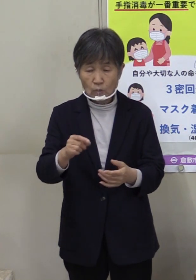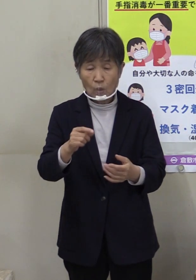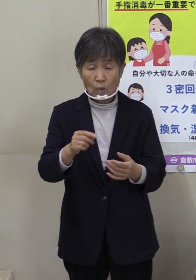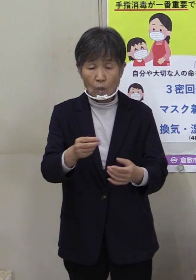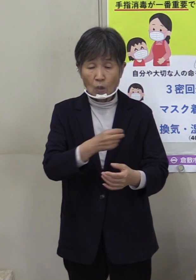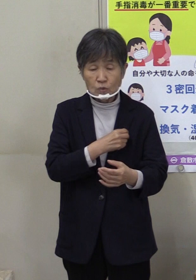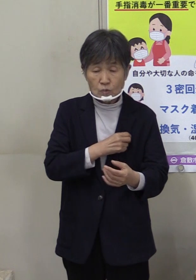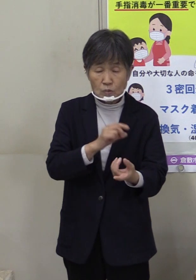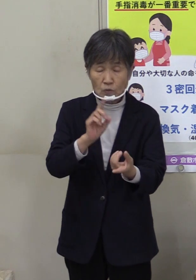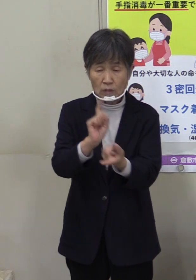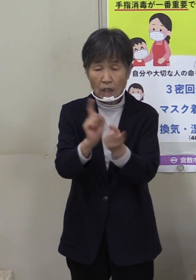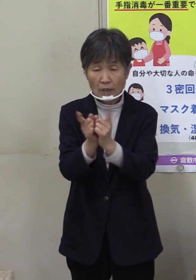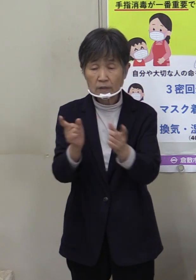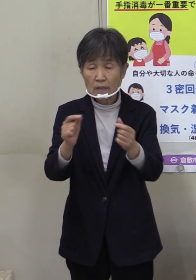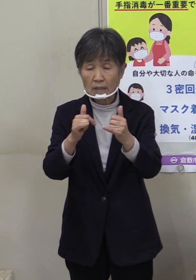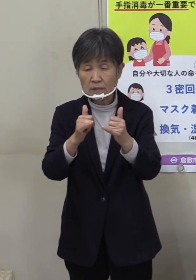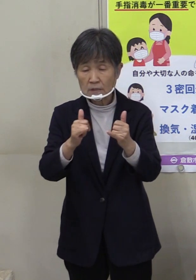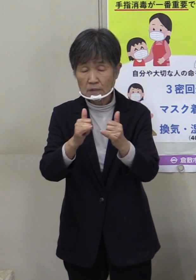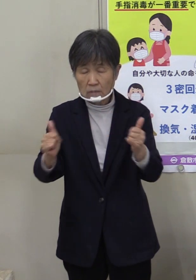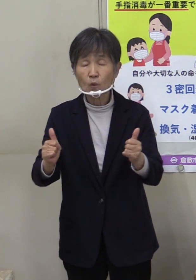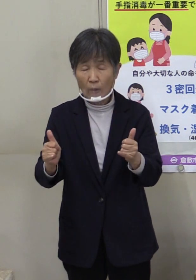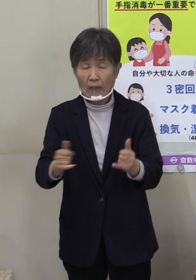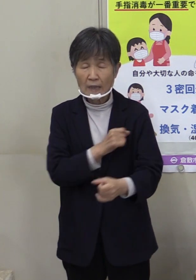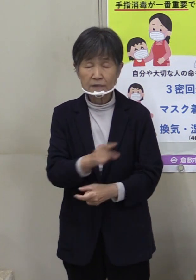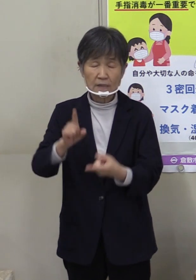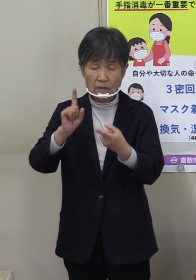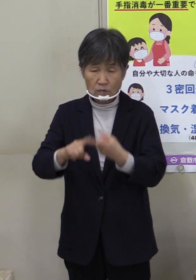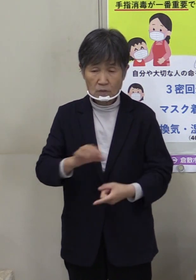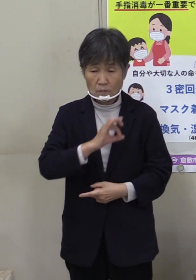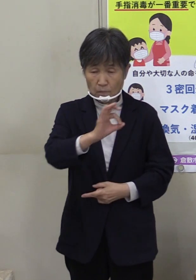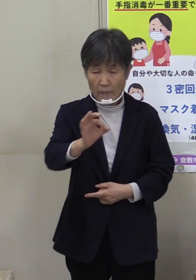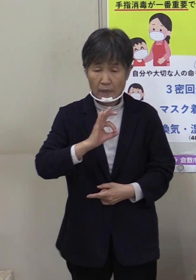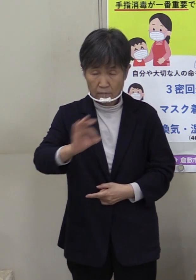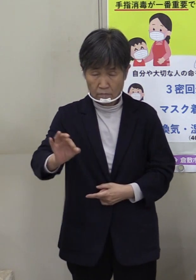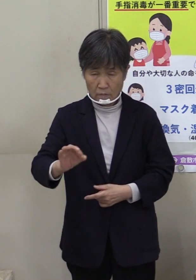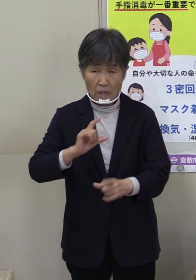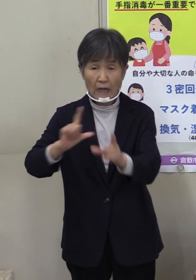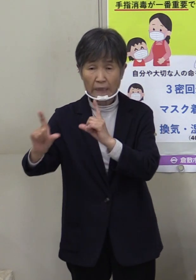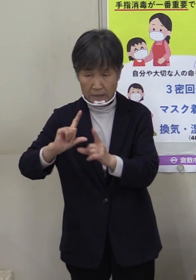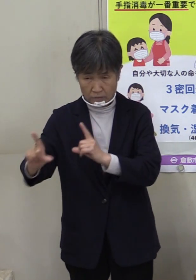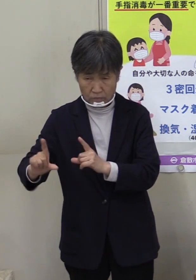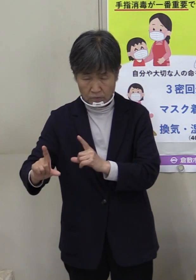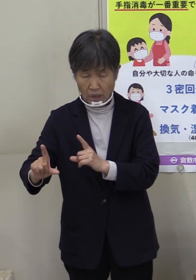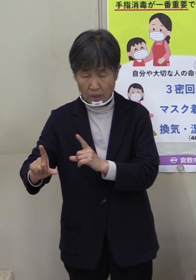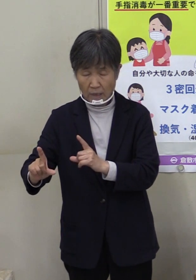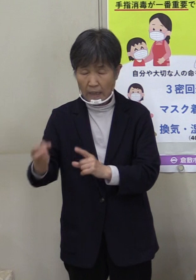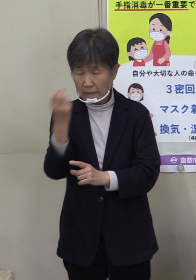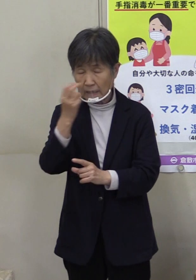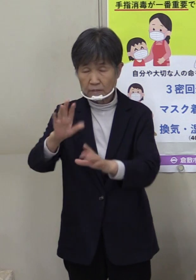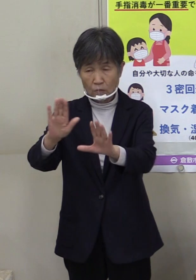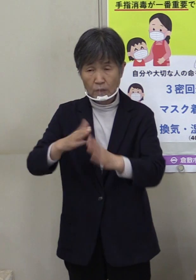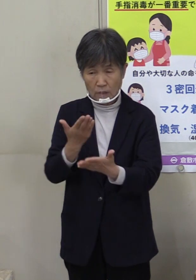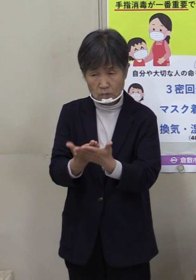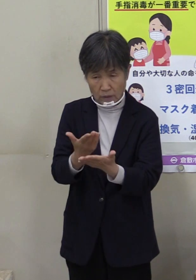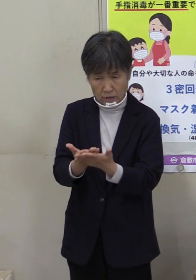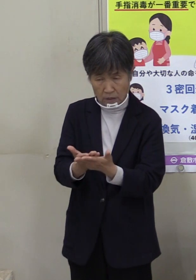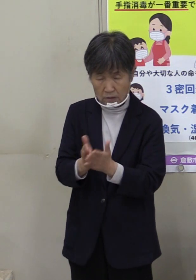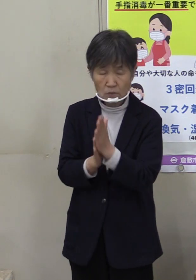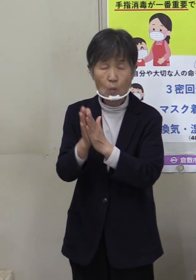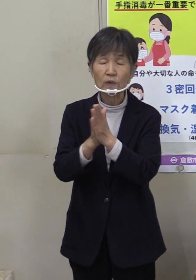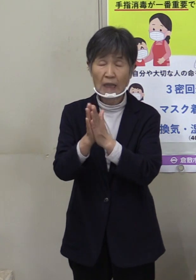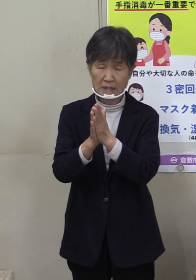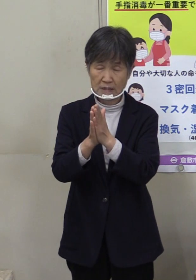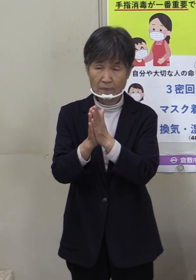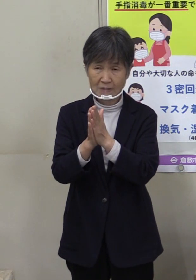従業員の方から積極的に、メール等を発信していただいて検査を受けるようにという形でお願いし